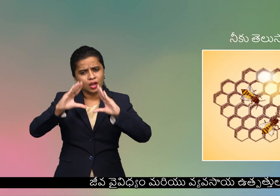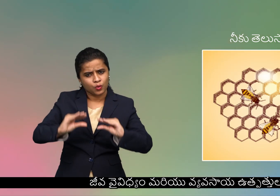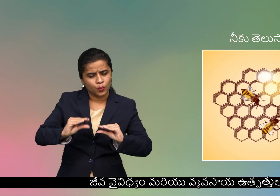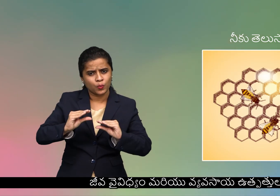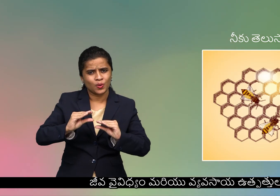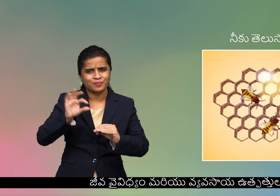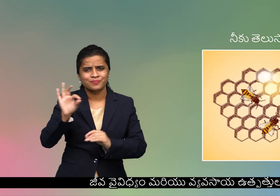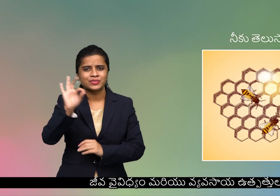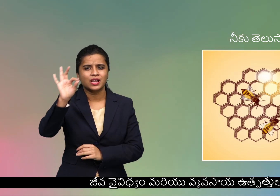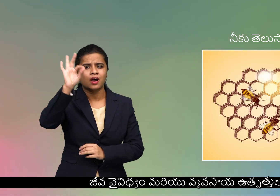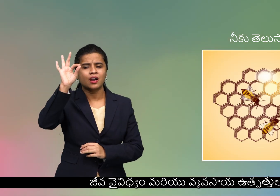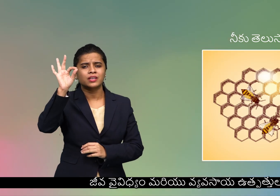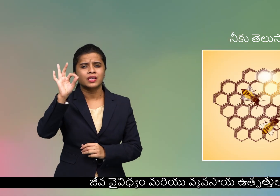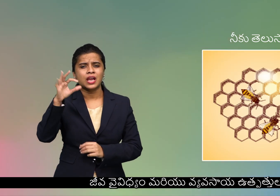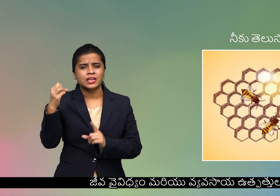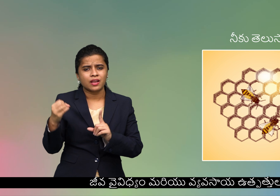వ్యవసాయ ఉత్పత్తులపై